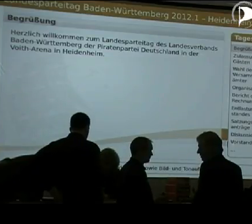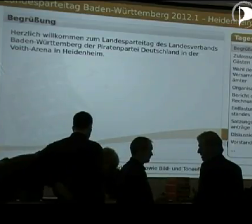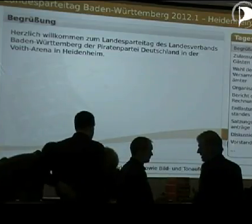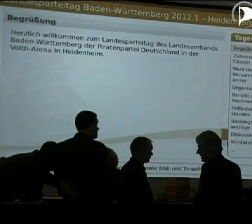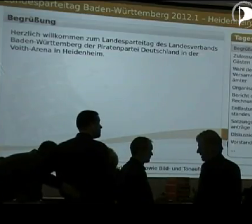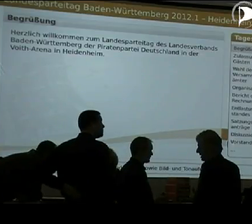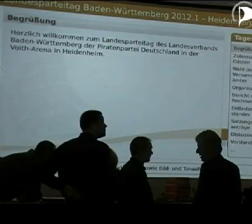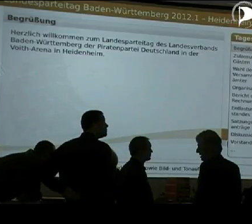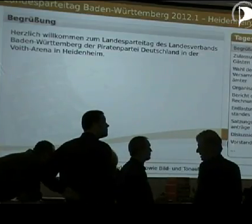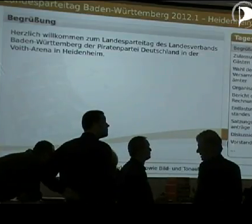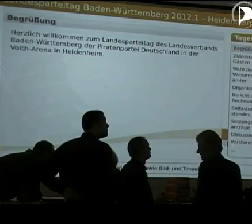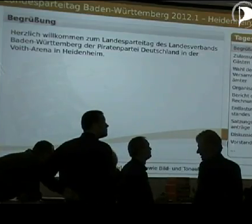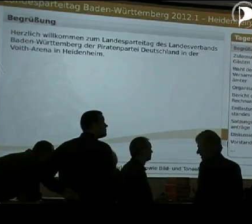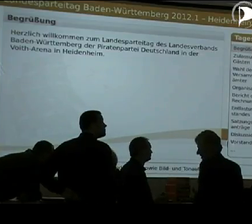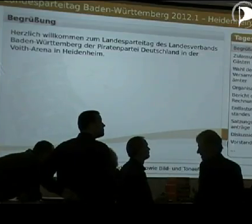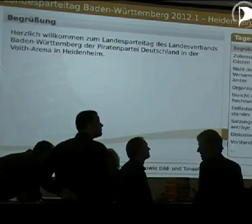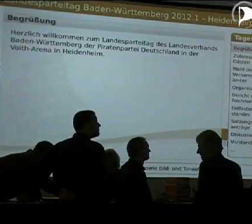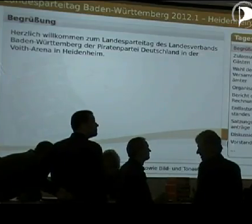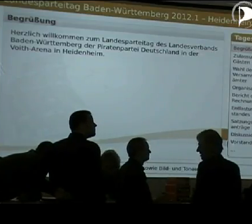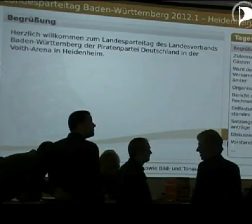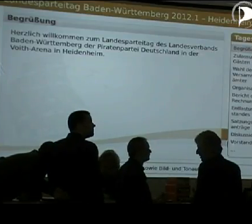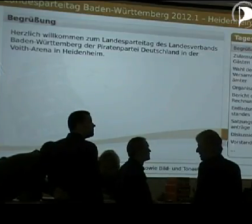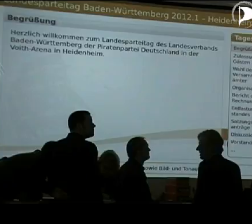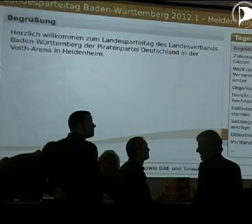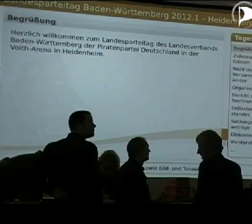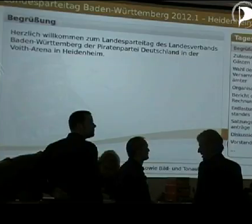er ich weiß nicht wo menschen trägt